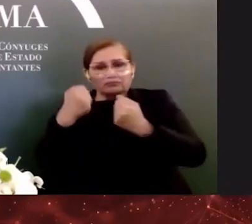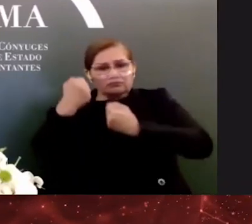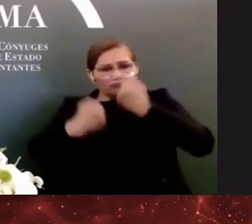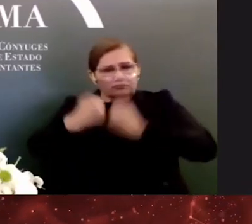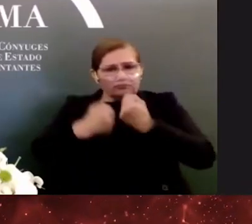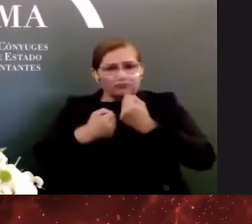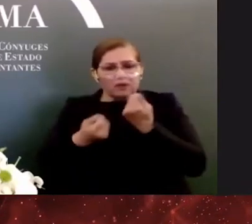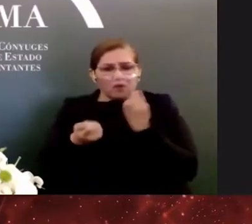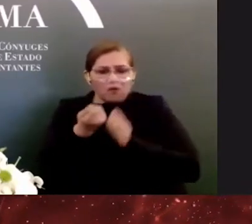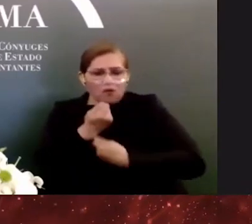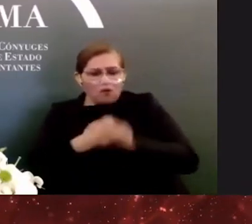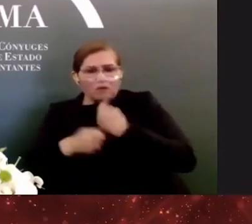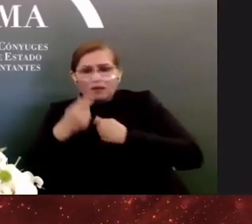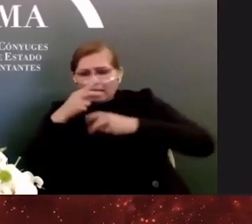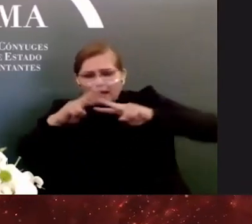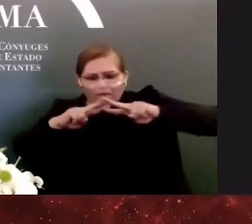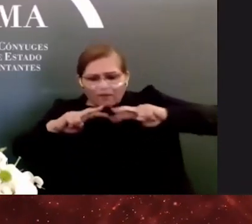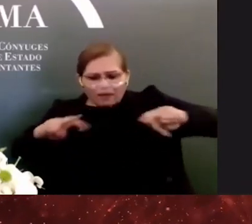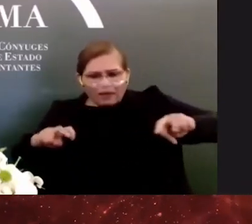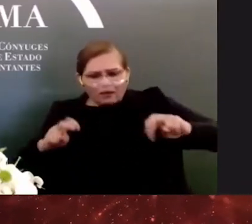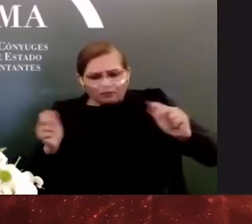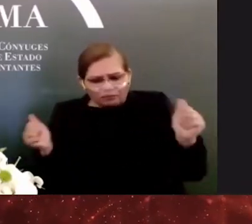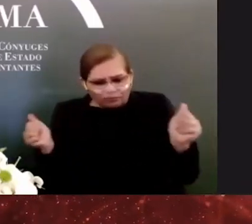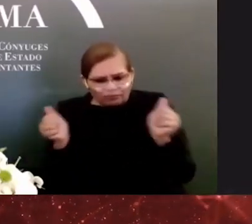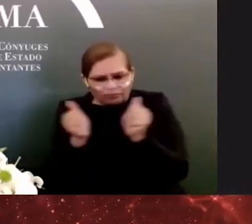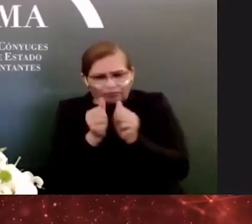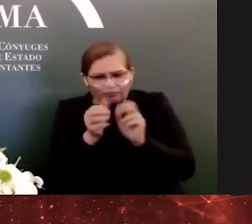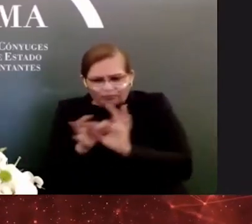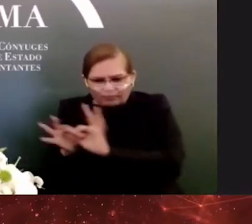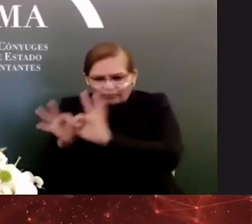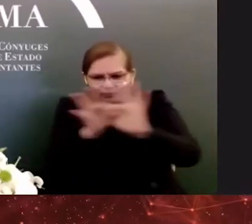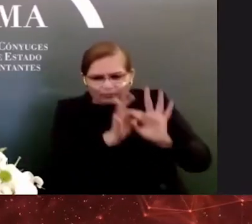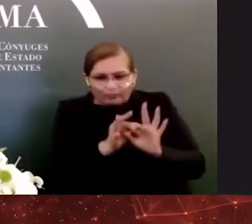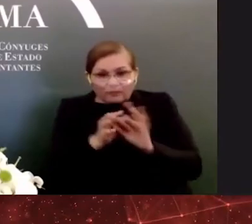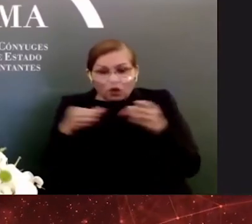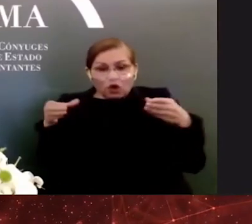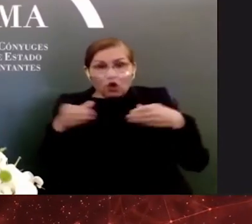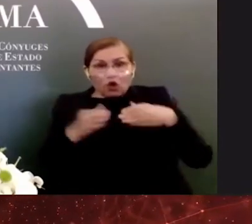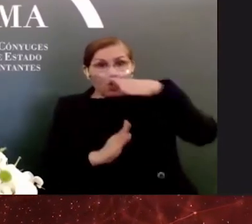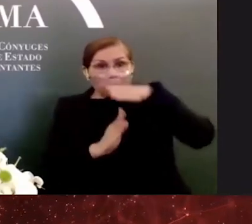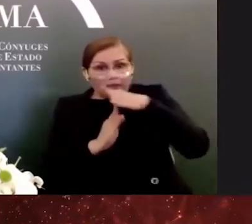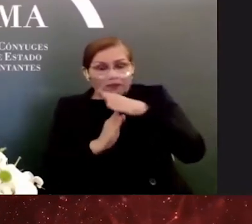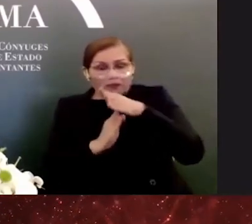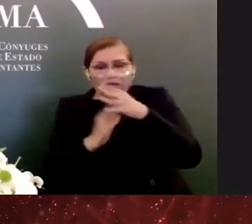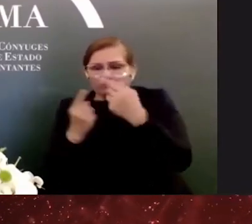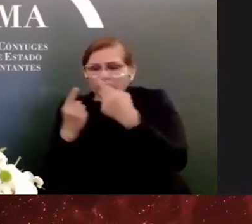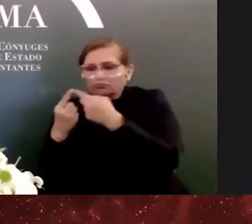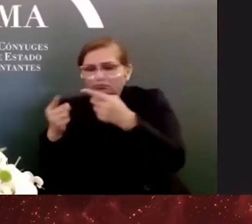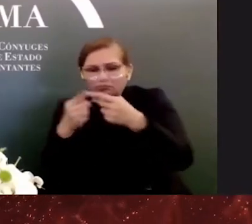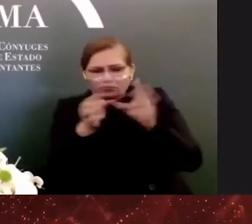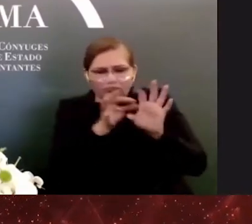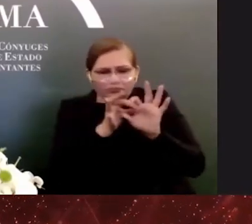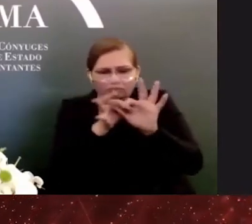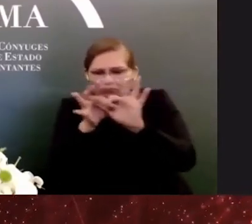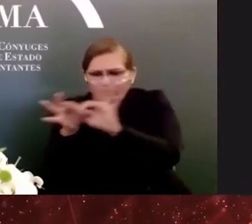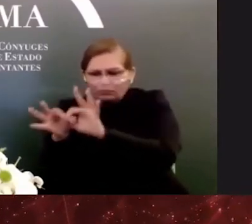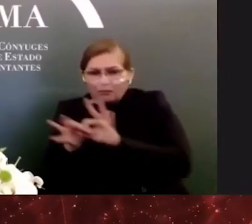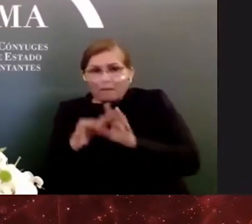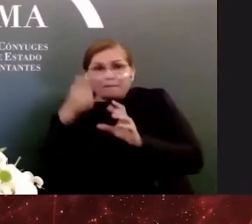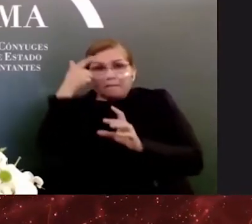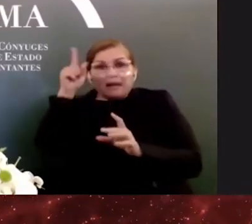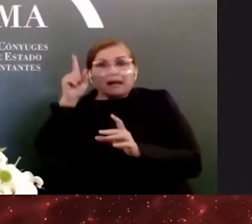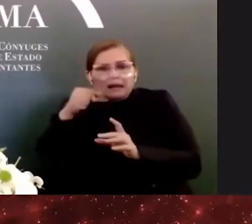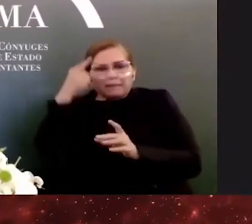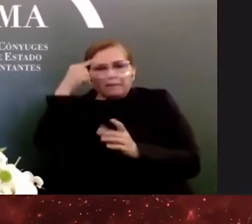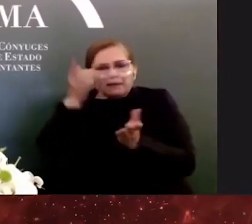industrias, comercio e investigación se han aglutinado en una comisión interinstitucional para asegurar que